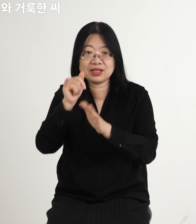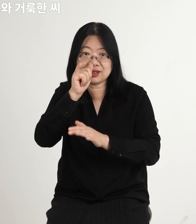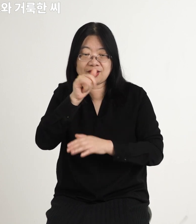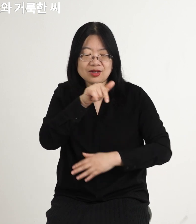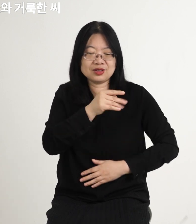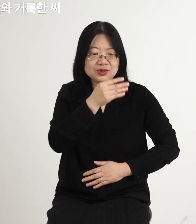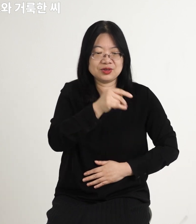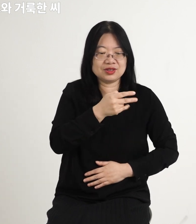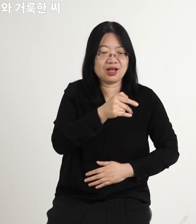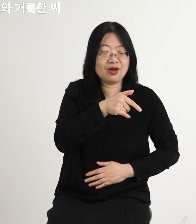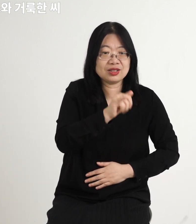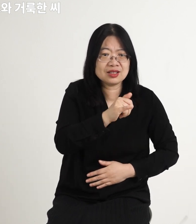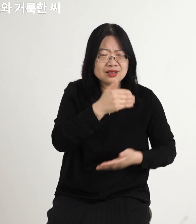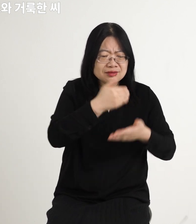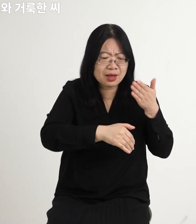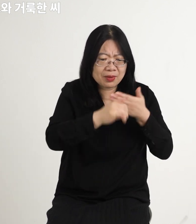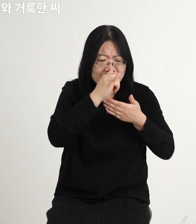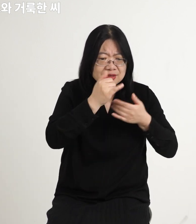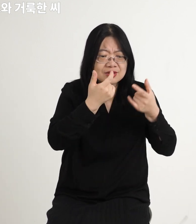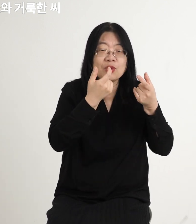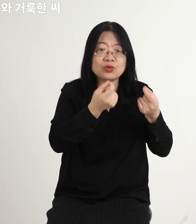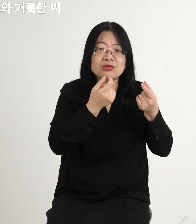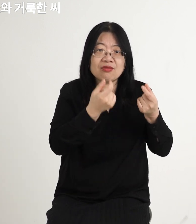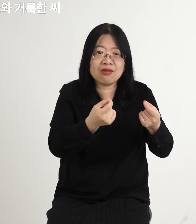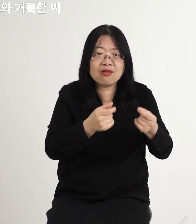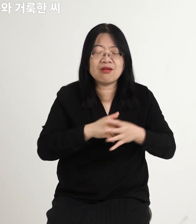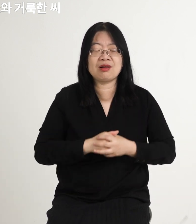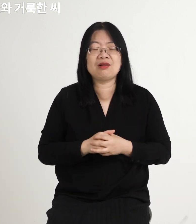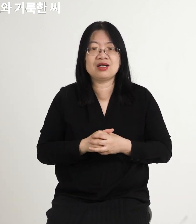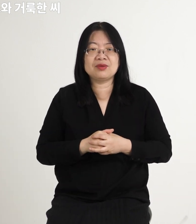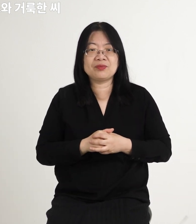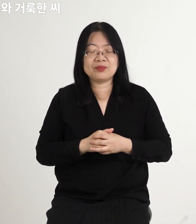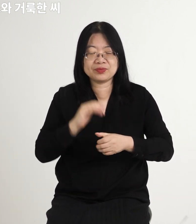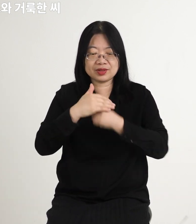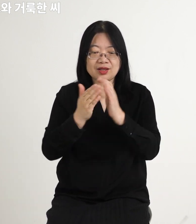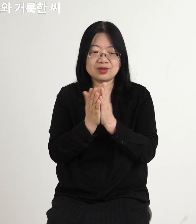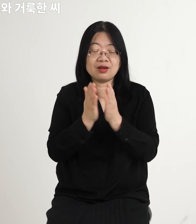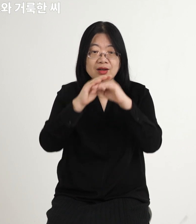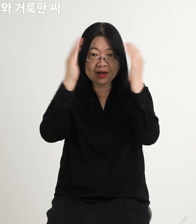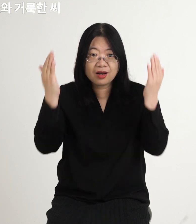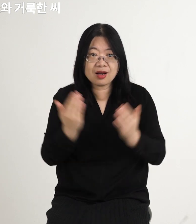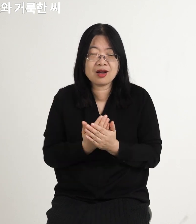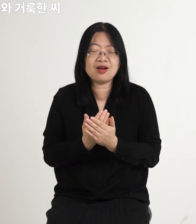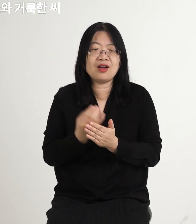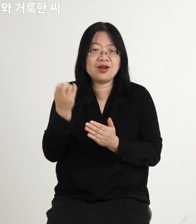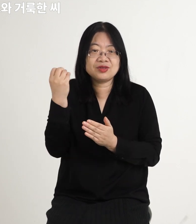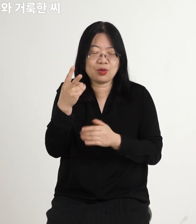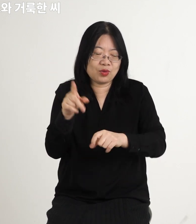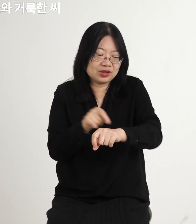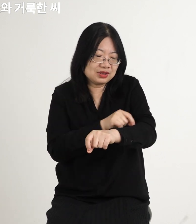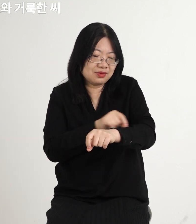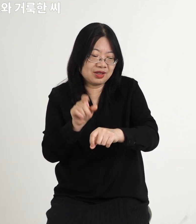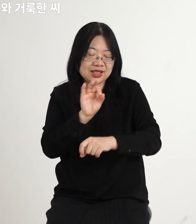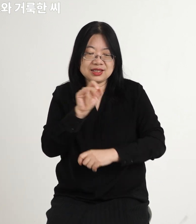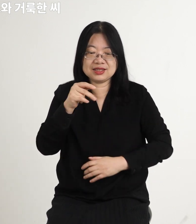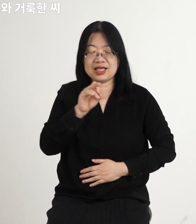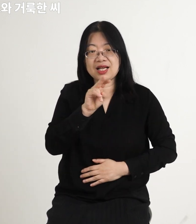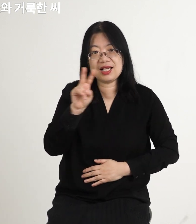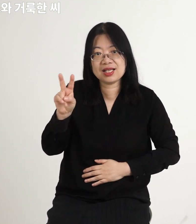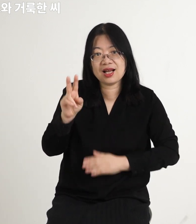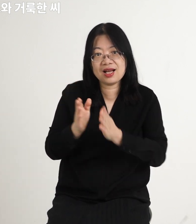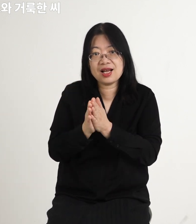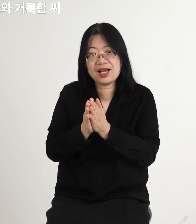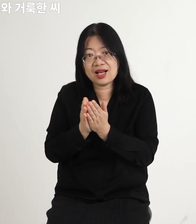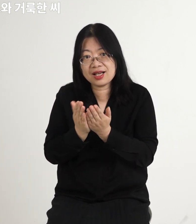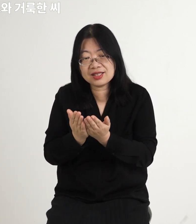그루터기는 남아있는 것 같이, 이걸 성경 전체에서 또 특별히 이사에서